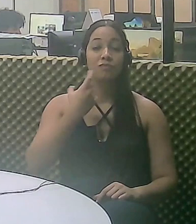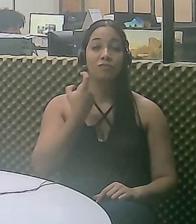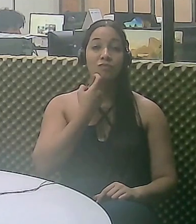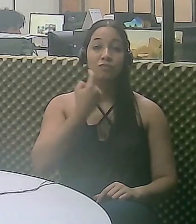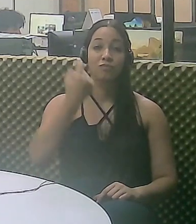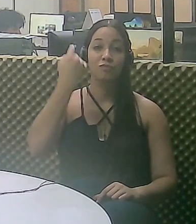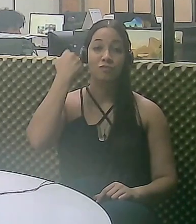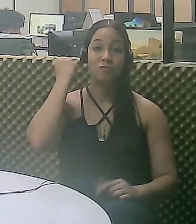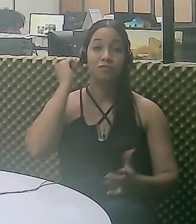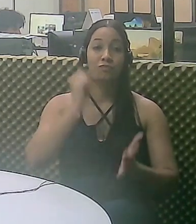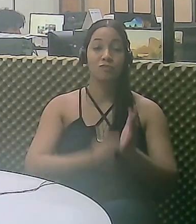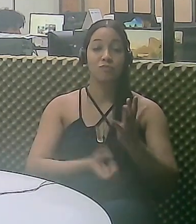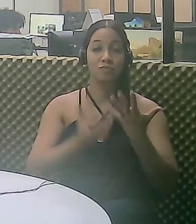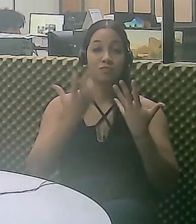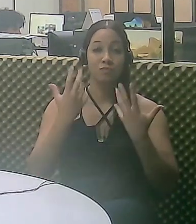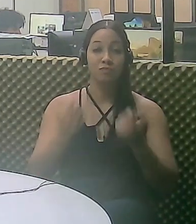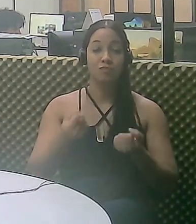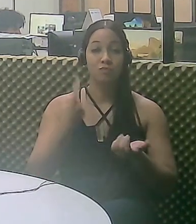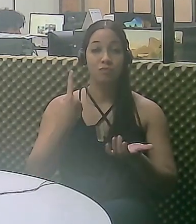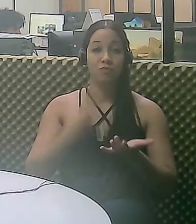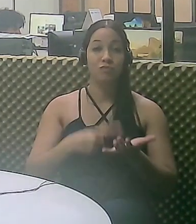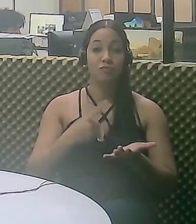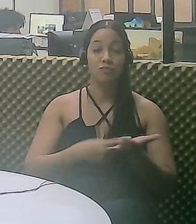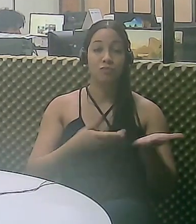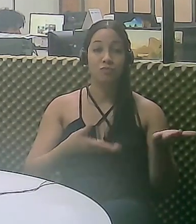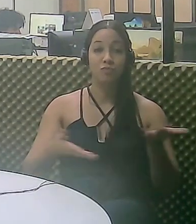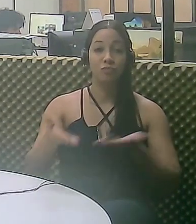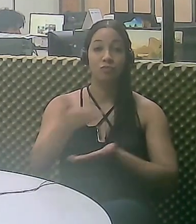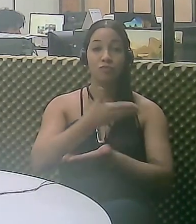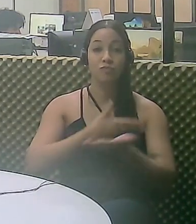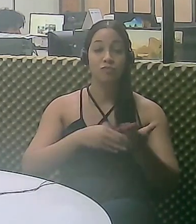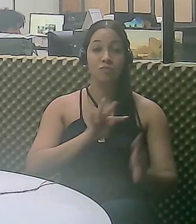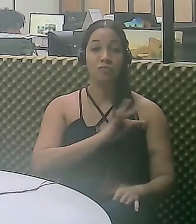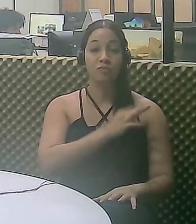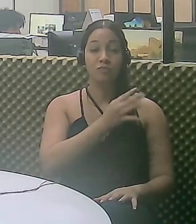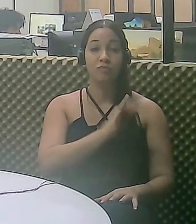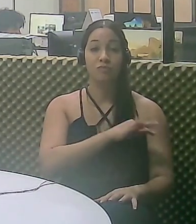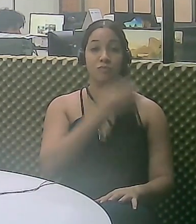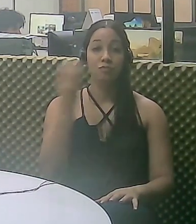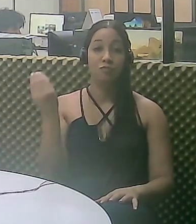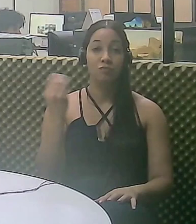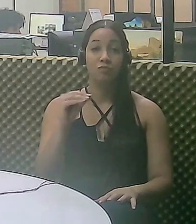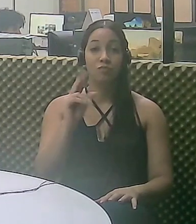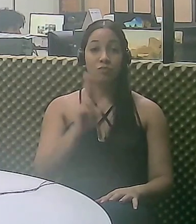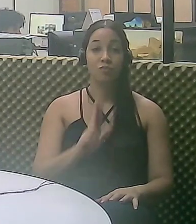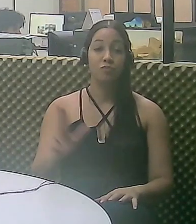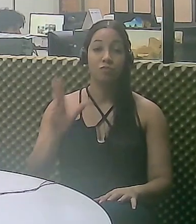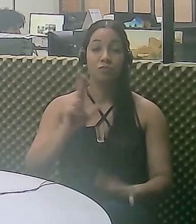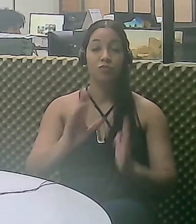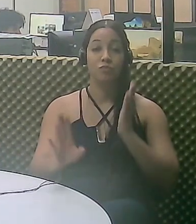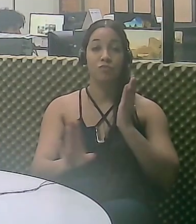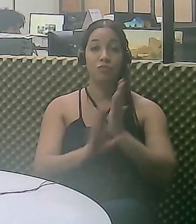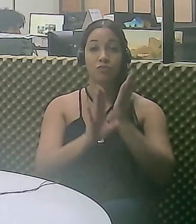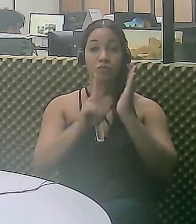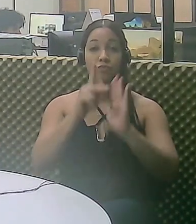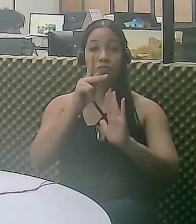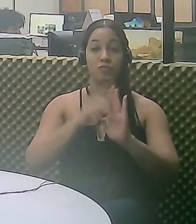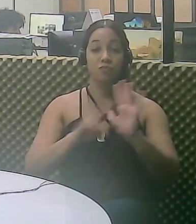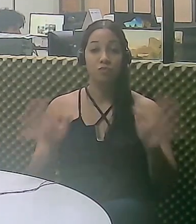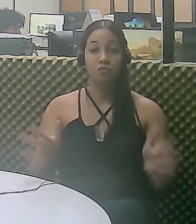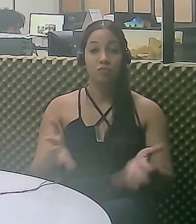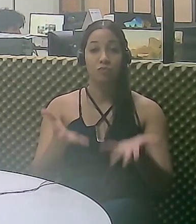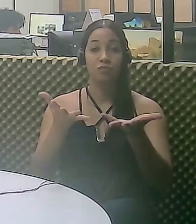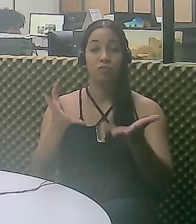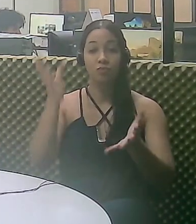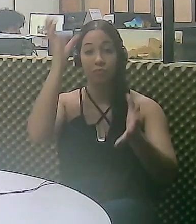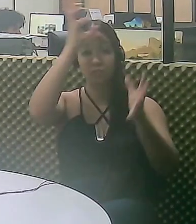sexta-feira o termo de adesão ao Acordo de Cooperação Técnica para a Implantação em Uberlândia do Descubra, Programa de Incentivo